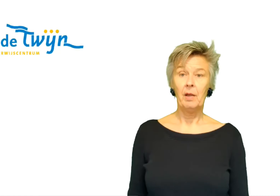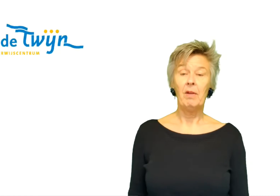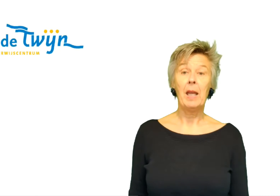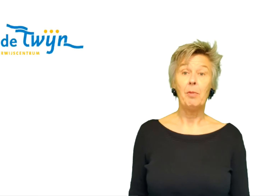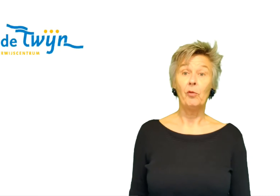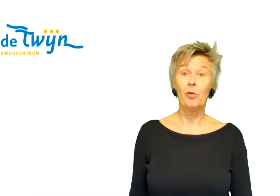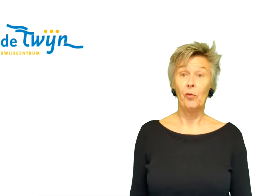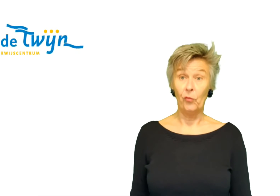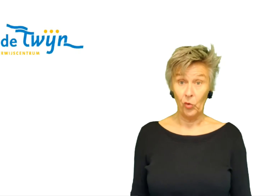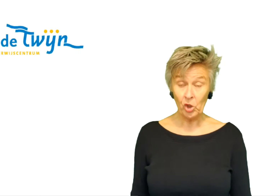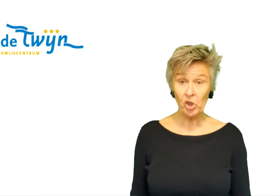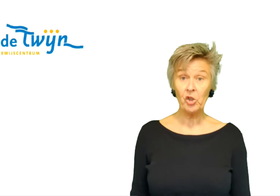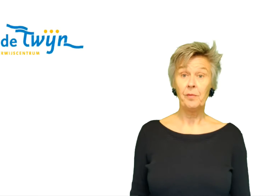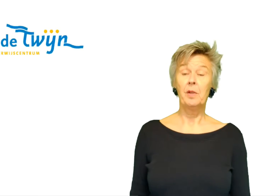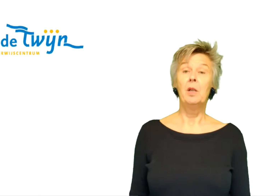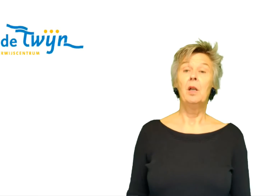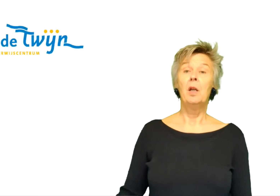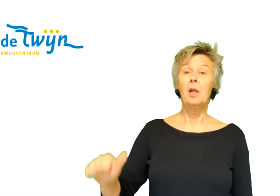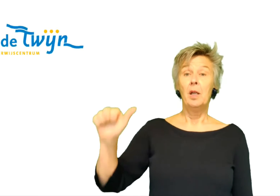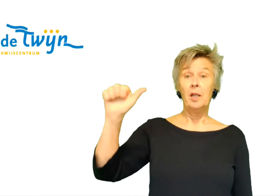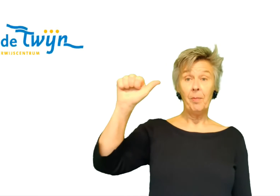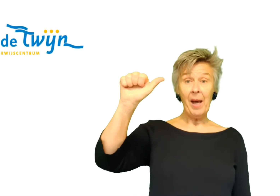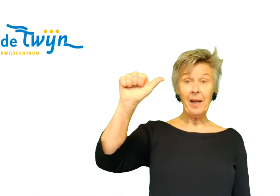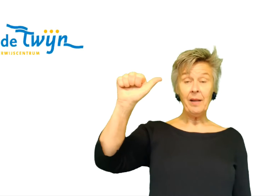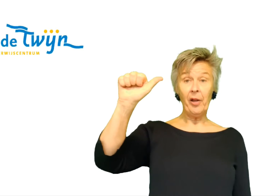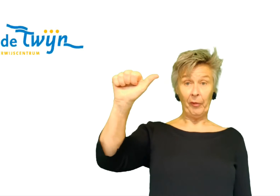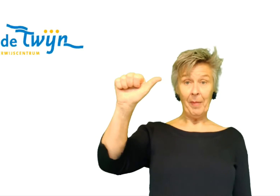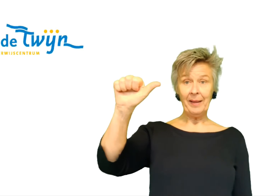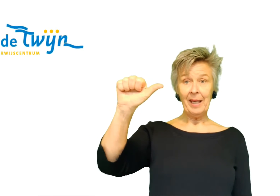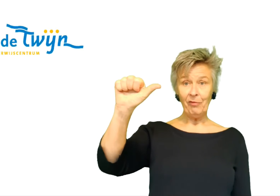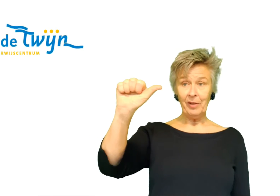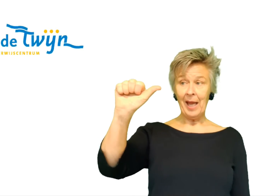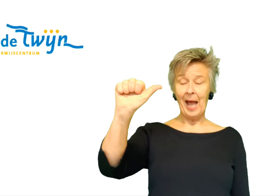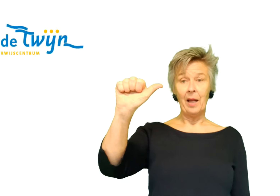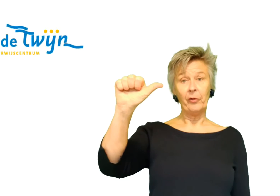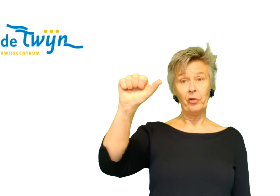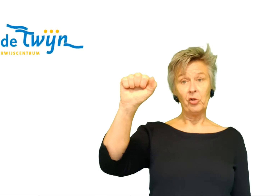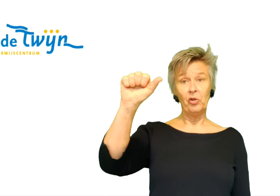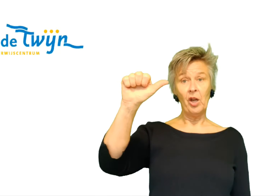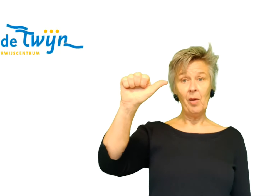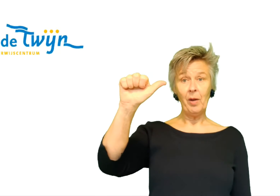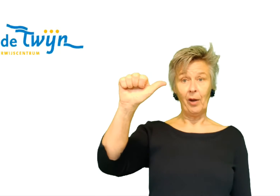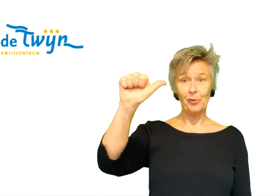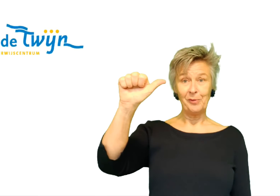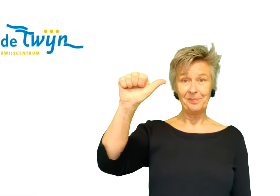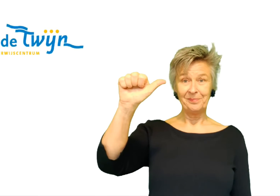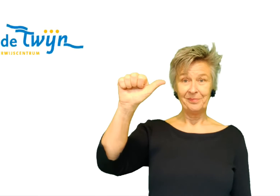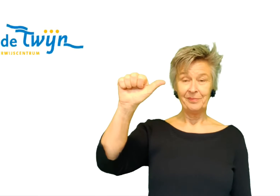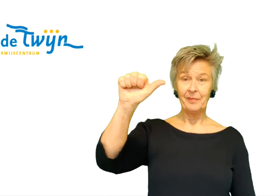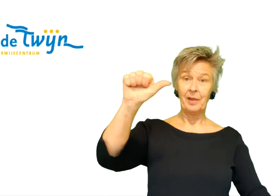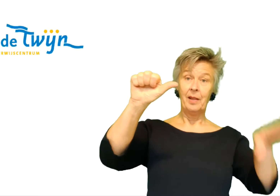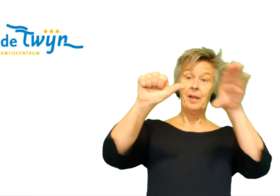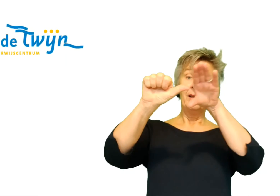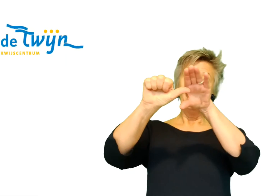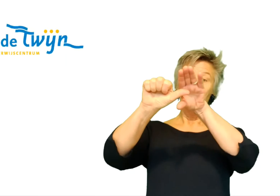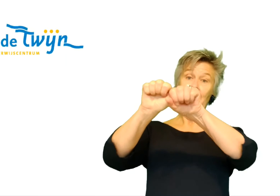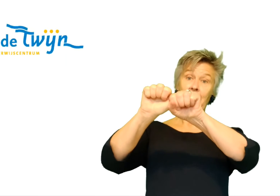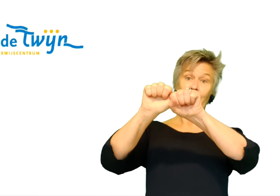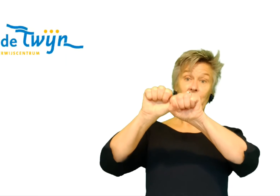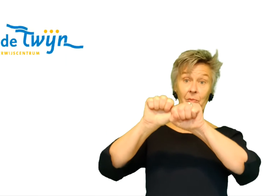We hebben worst. Je gebarende hand maakt even de A-hand, dus de duim eruit. Die pak je vast